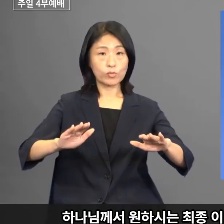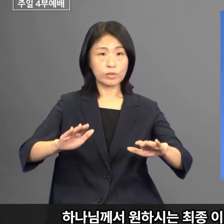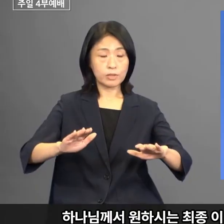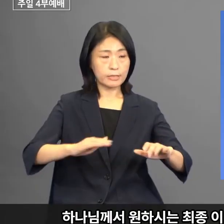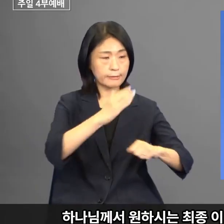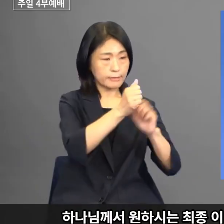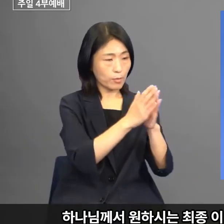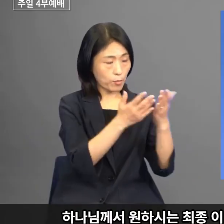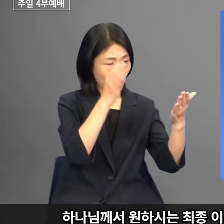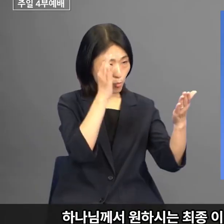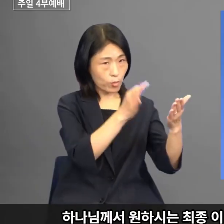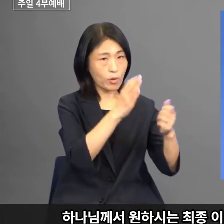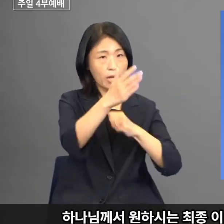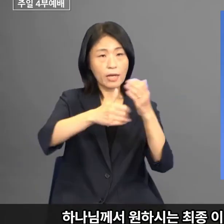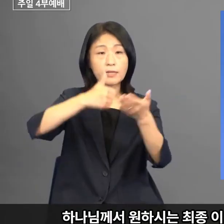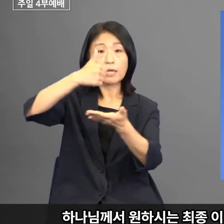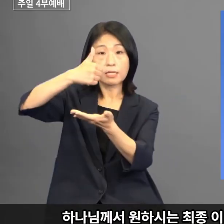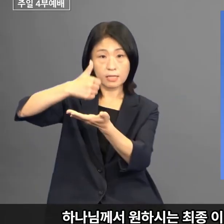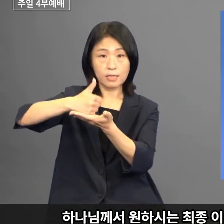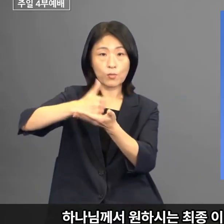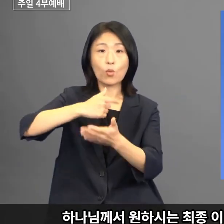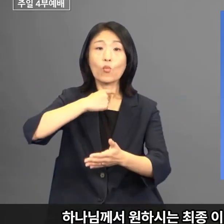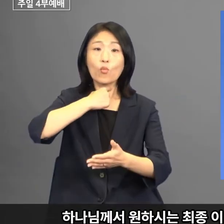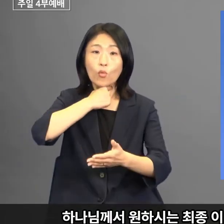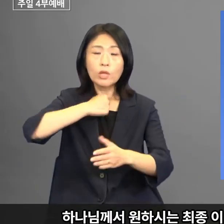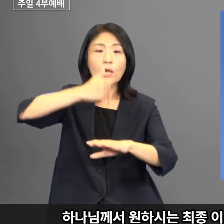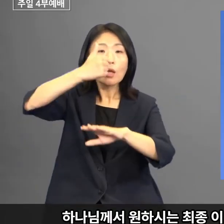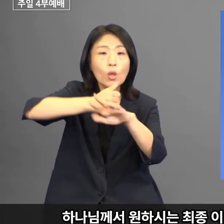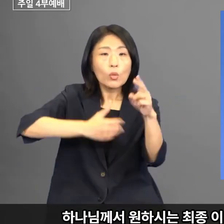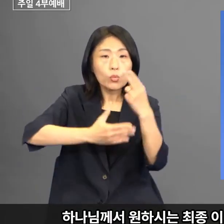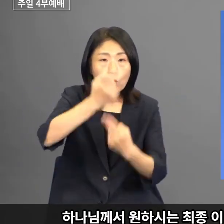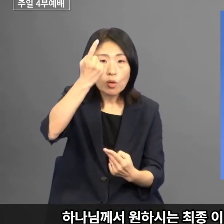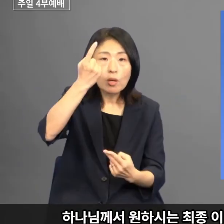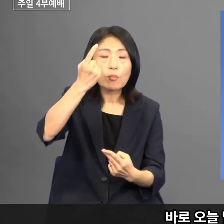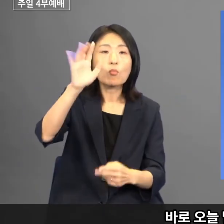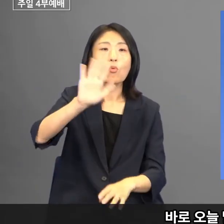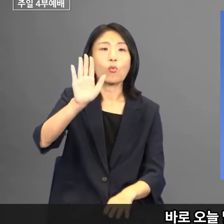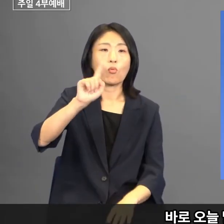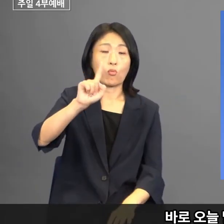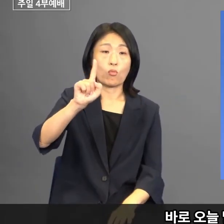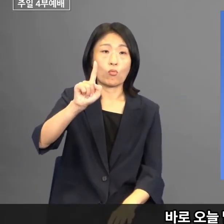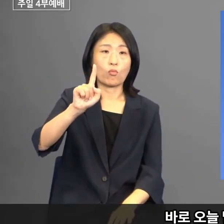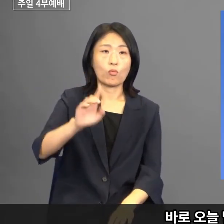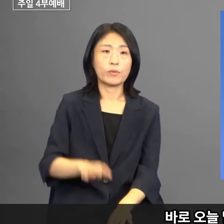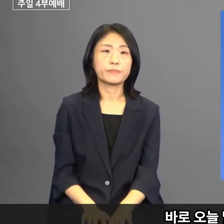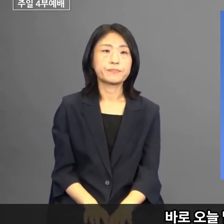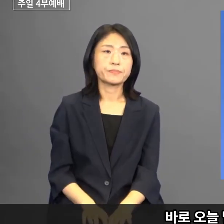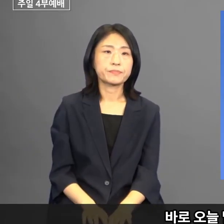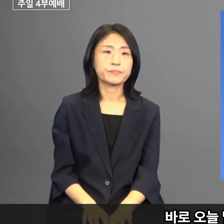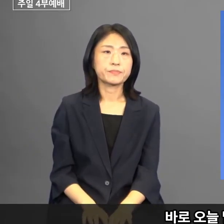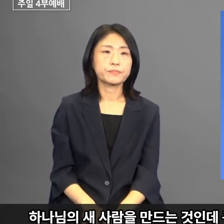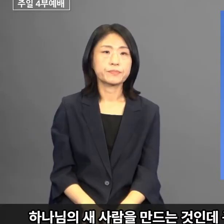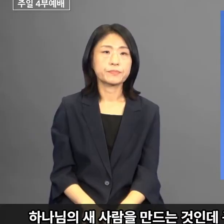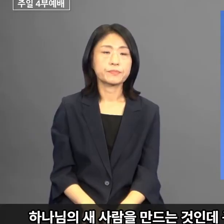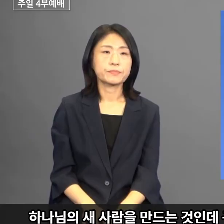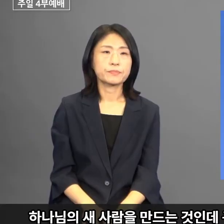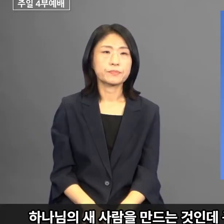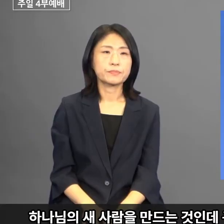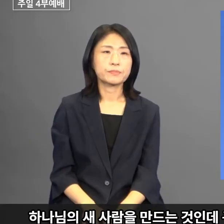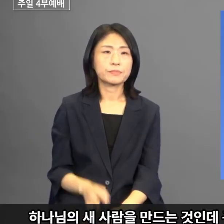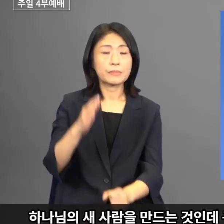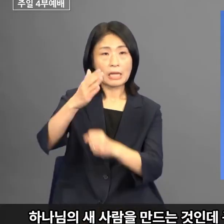보니까 하나님께서 원하시는 최종 이 통일의 목적지는 다른 게 아니라 바로 오늘 말씀한 것처럼